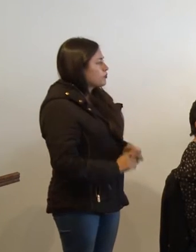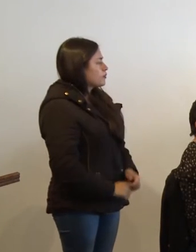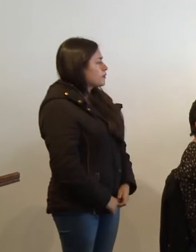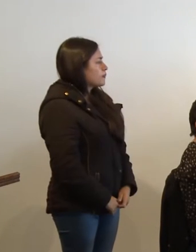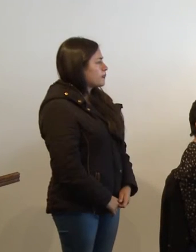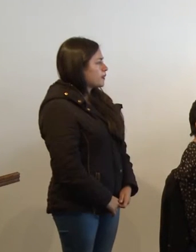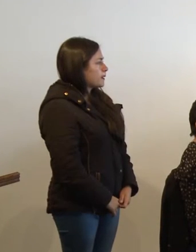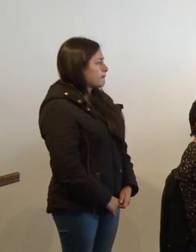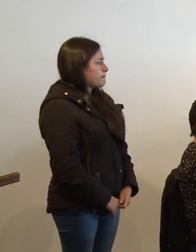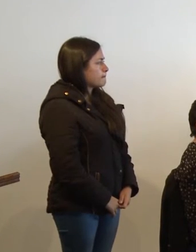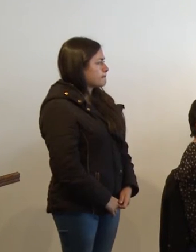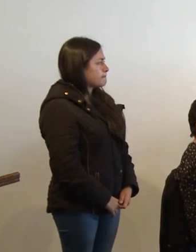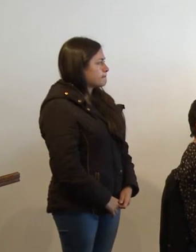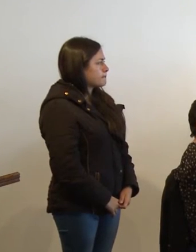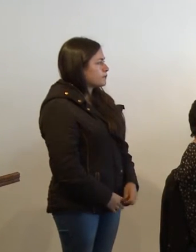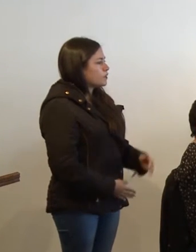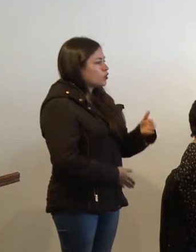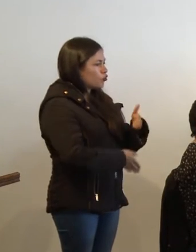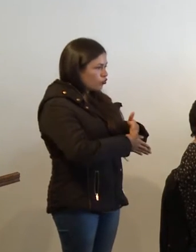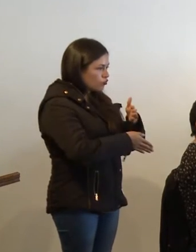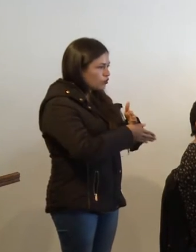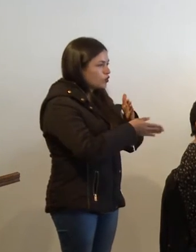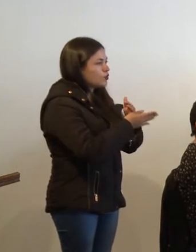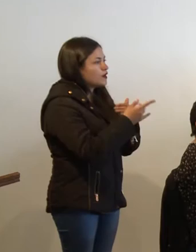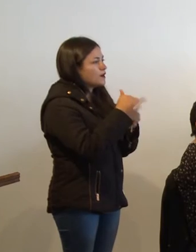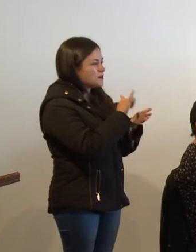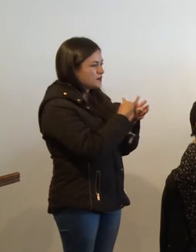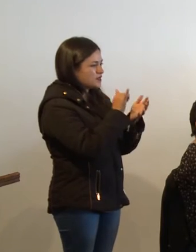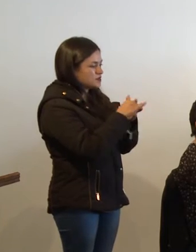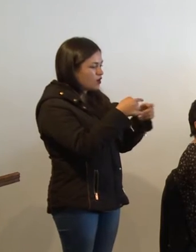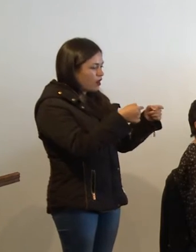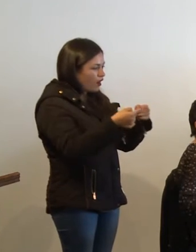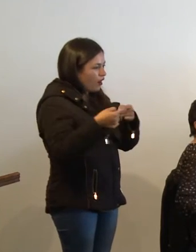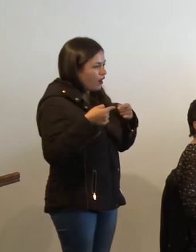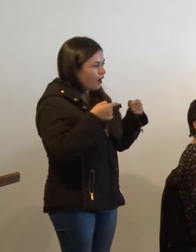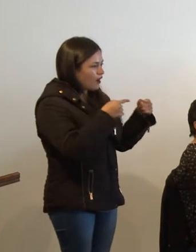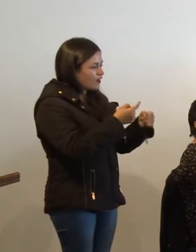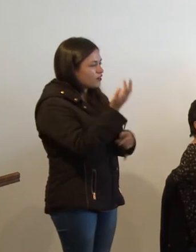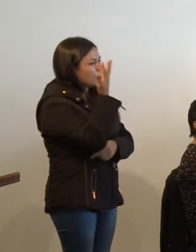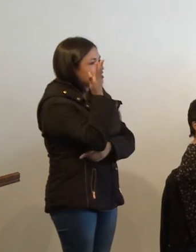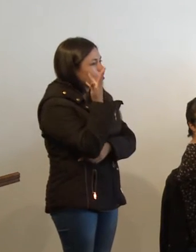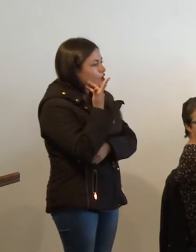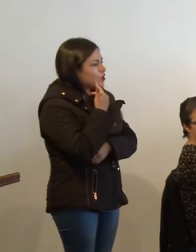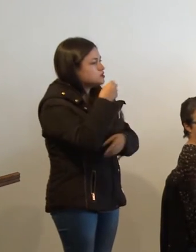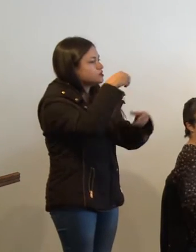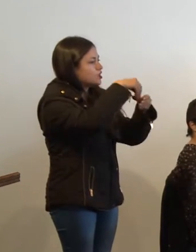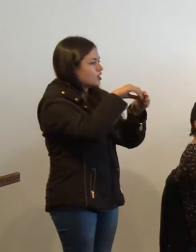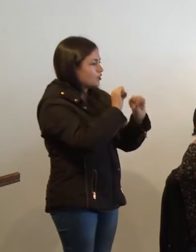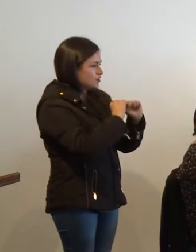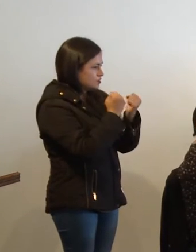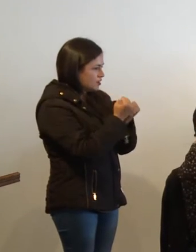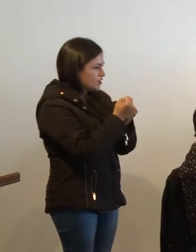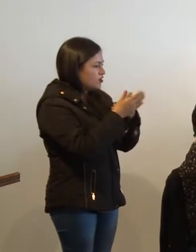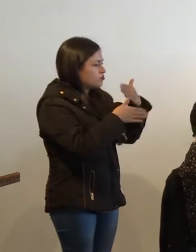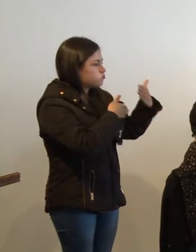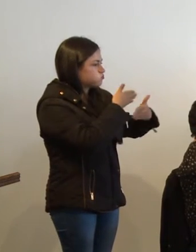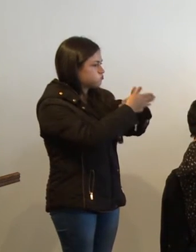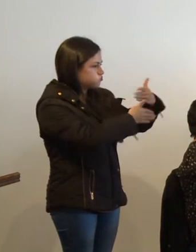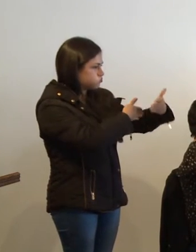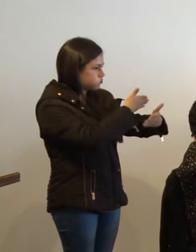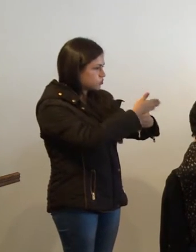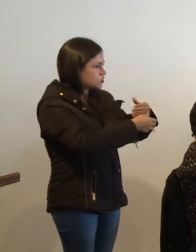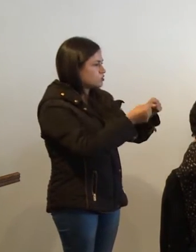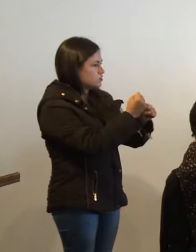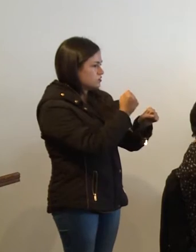continuar, avanzar en ese debate que nos inquieta y que surge todos los días en las aulas, en los procesos de los